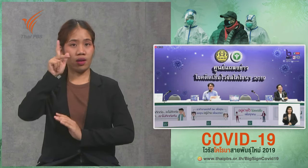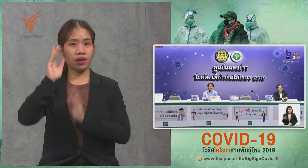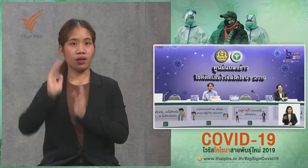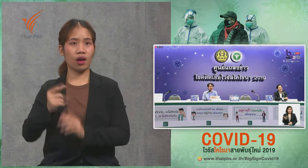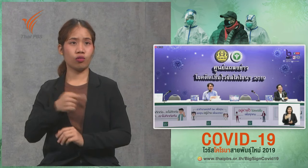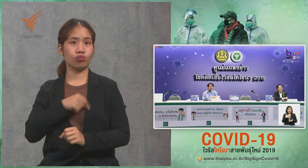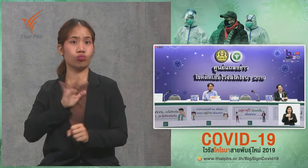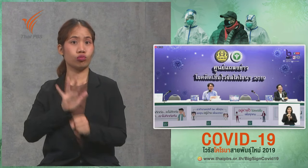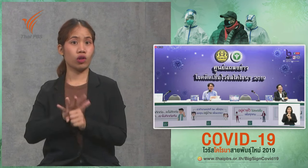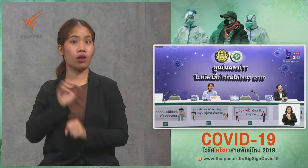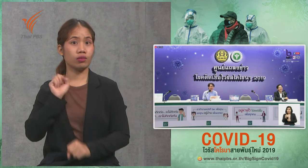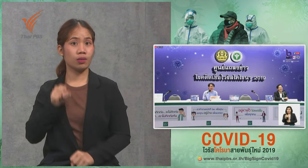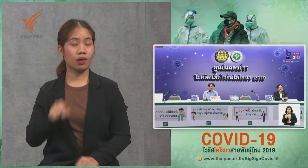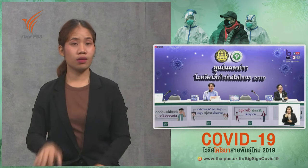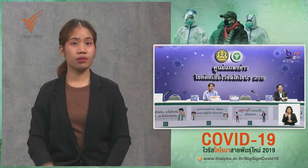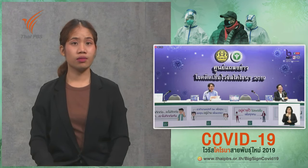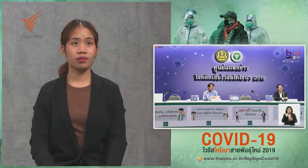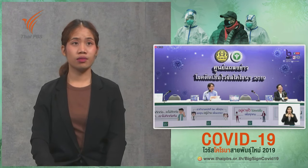พอใจแค่นี้แล้วใช่ไหมครับ